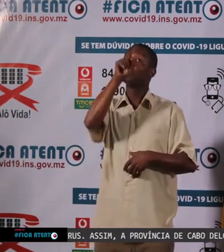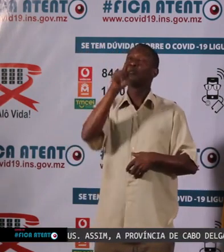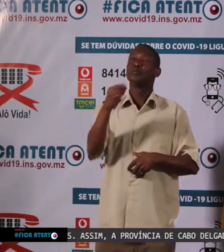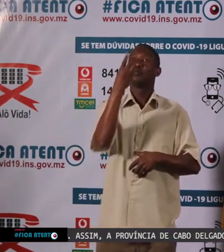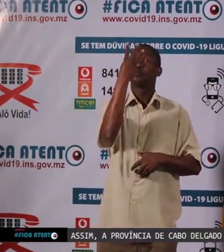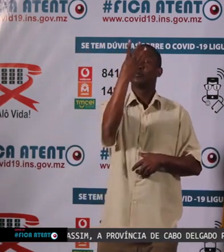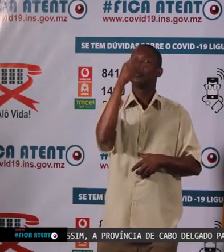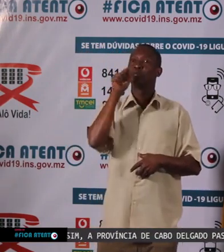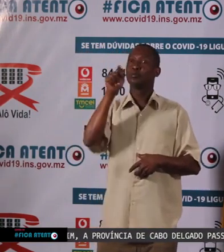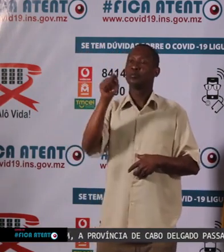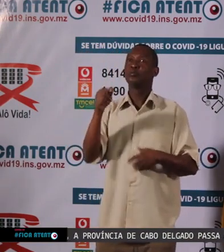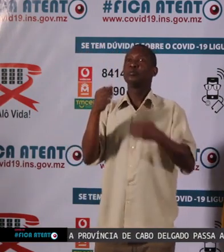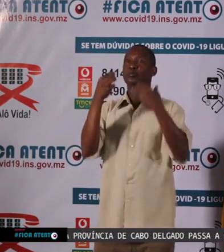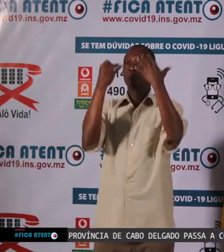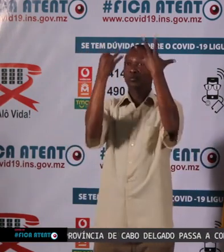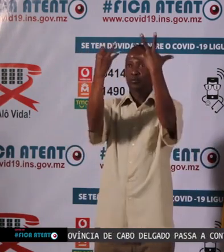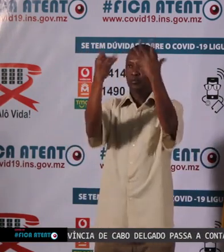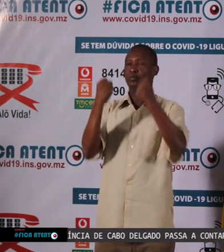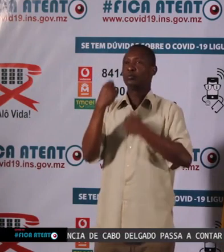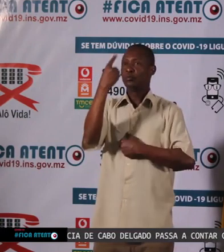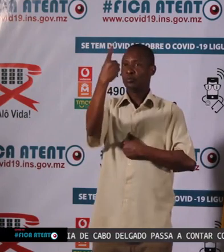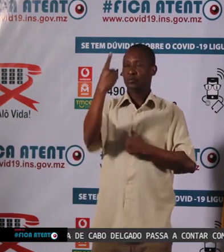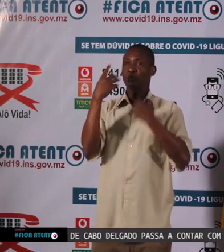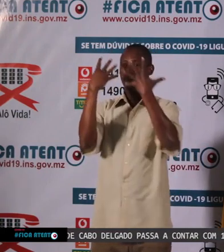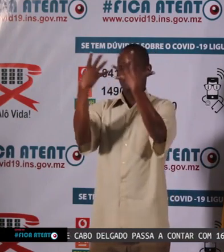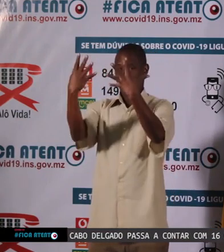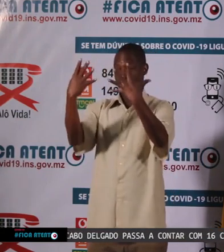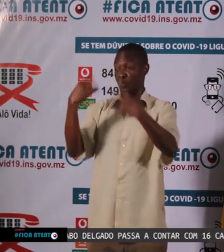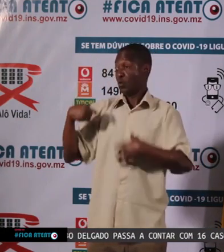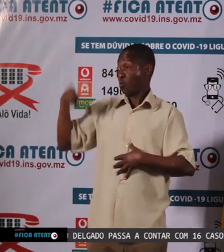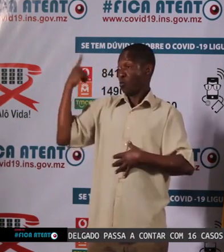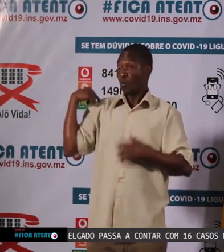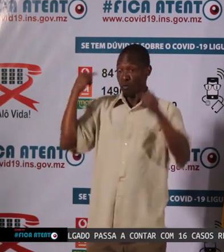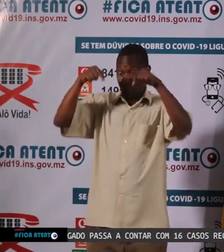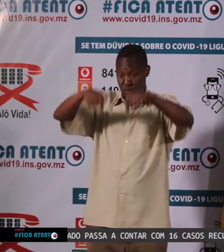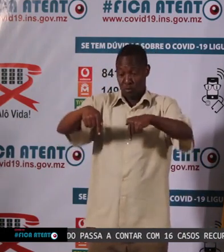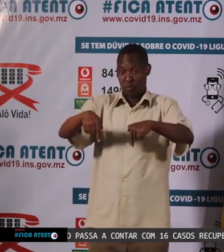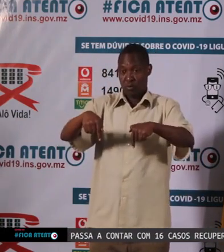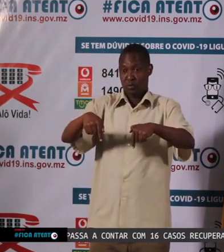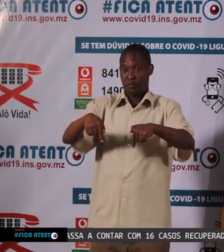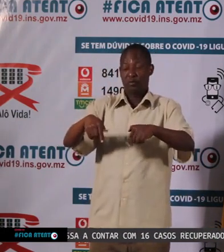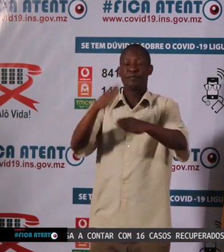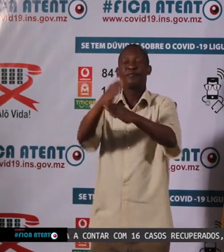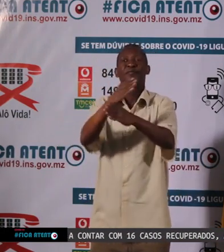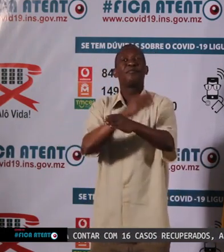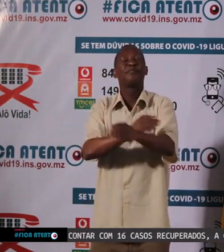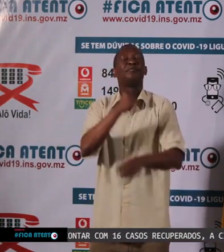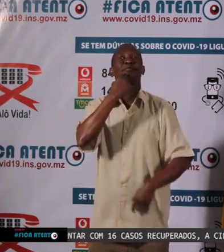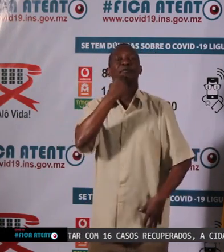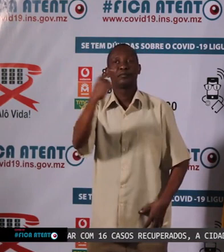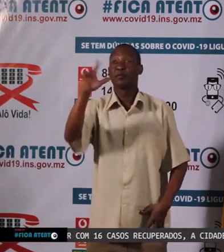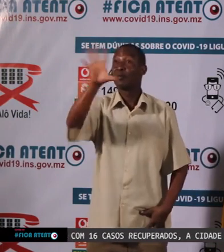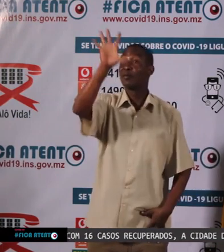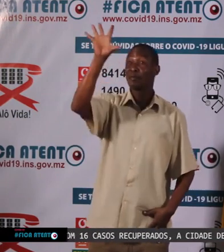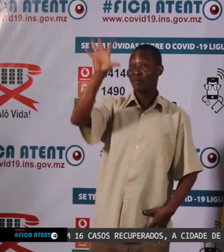3.719 são casos registrados nas últimas 24 horas. Como dissemos anteriormente, no continente